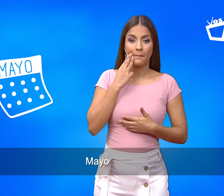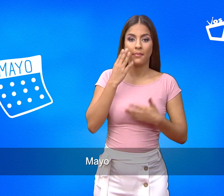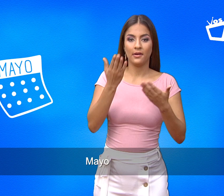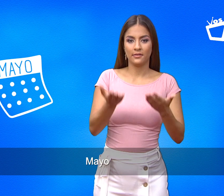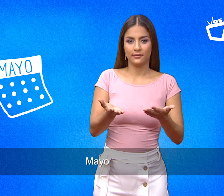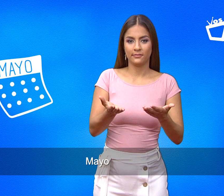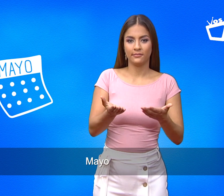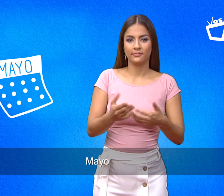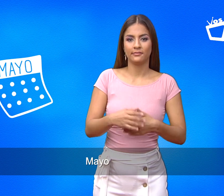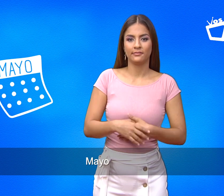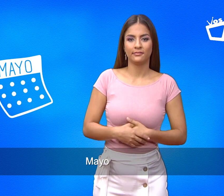mayo